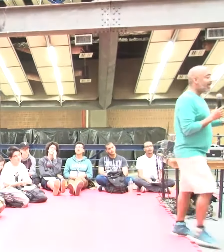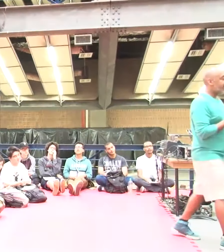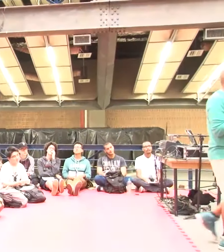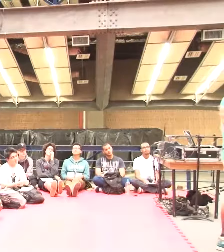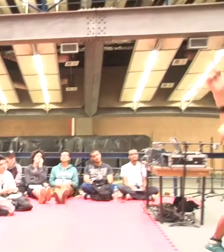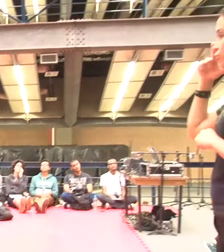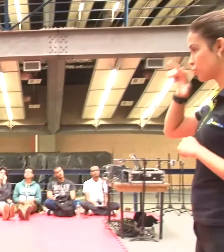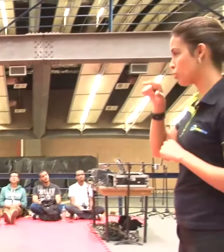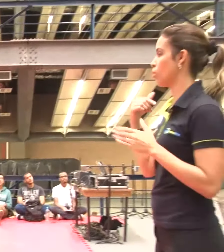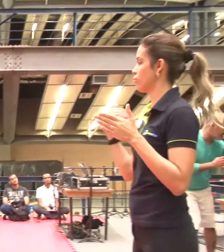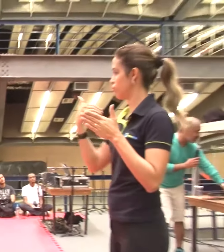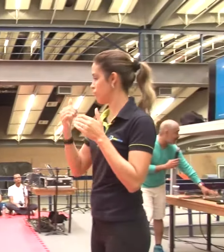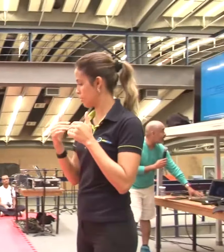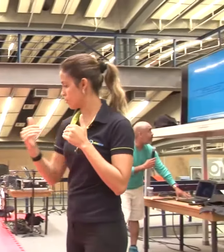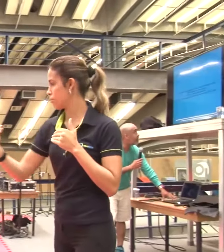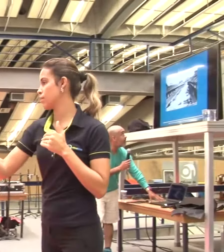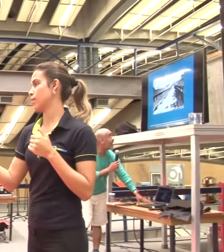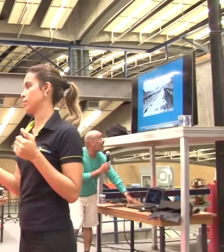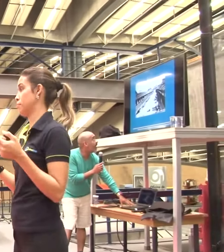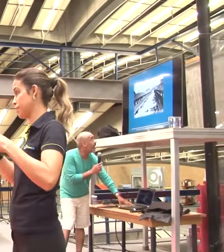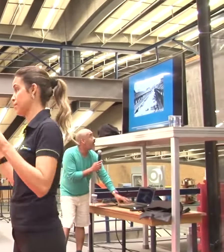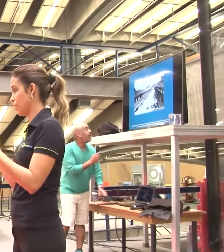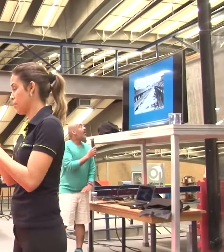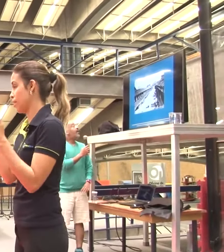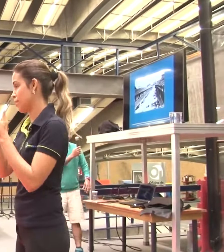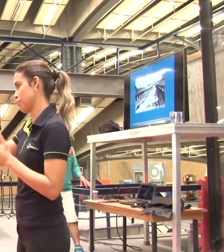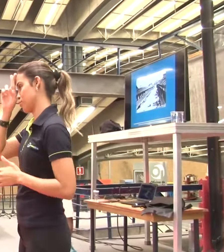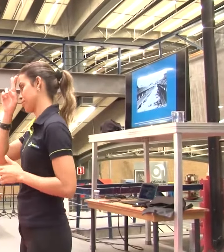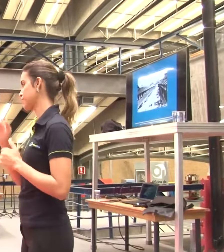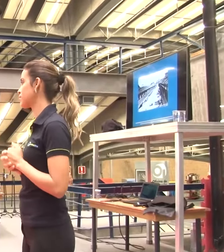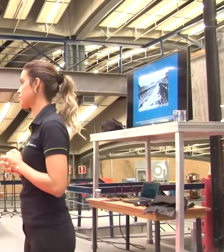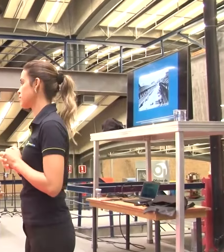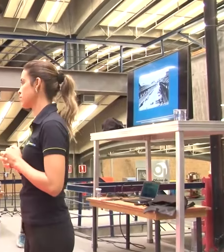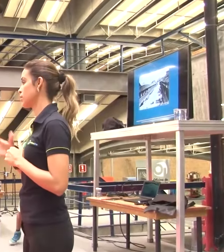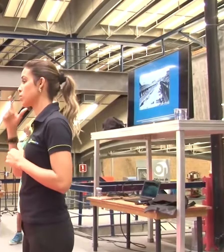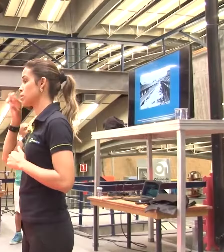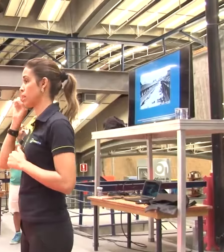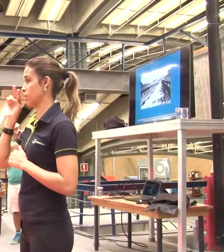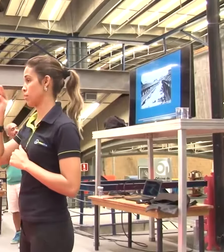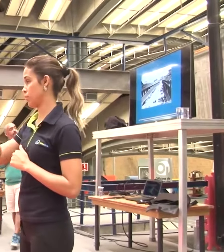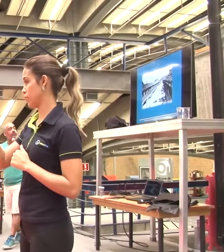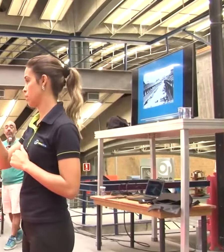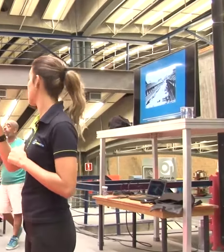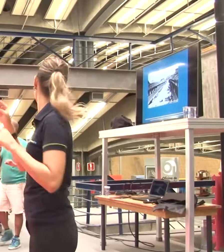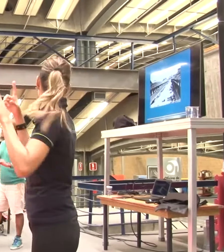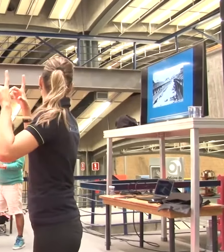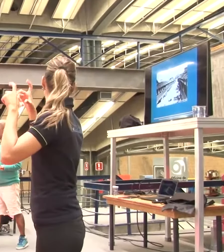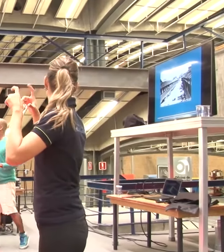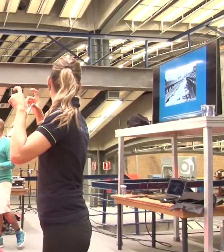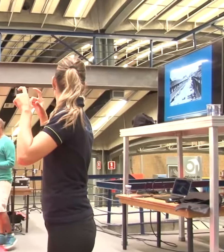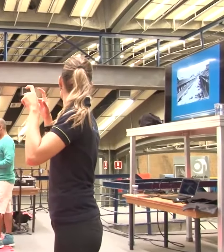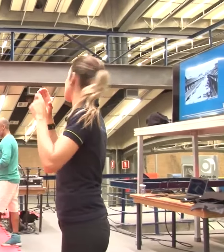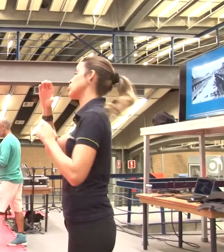Então vamos andar mais um pouquinho para frente, senão a gente não termina também de ler. Vocês já conseguem ver? Isso é a foto clássica de um cortiço